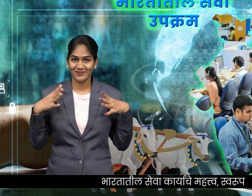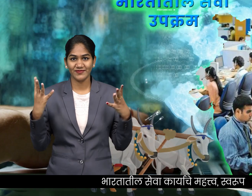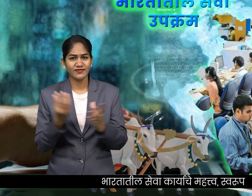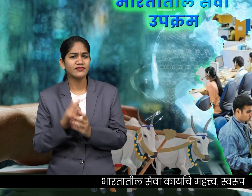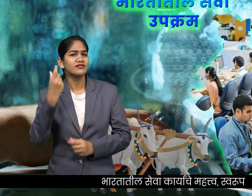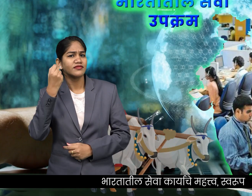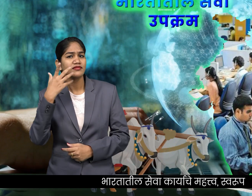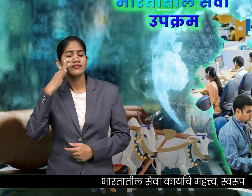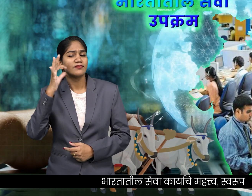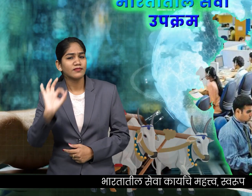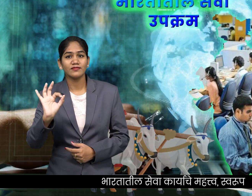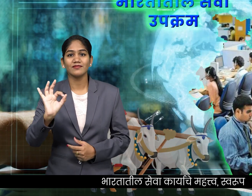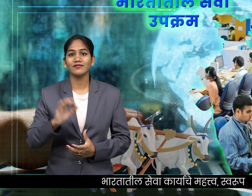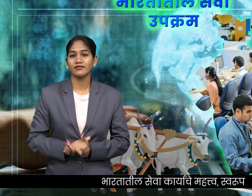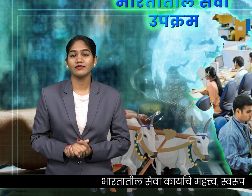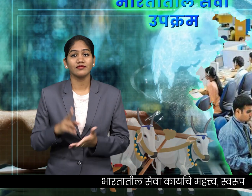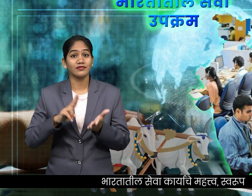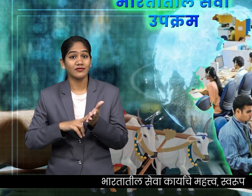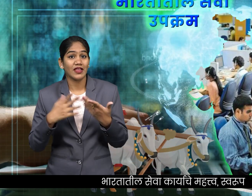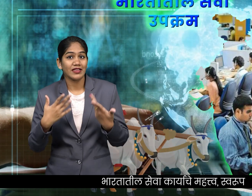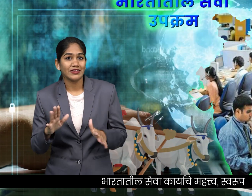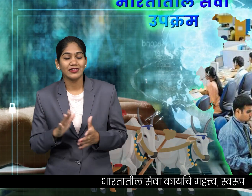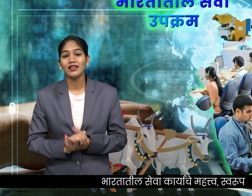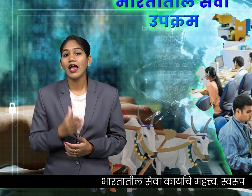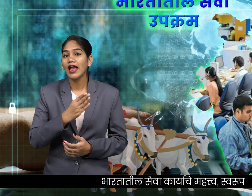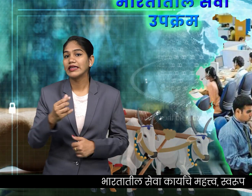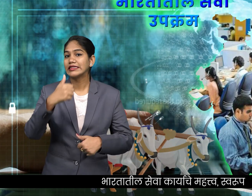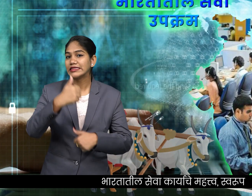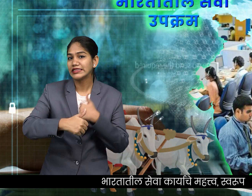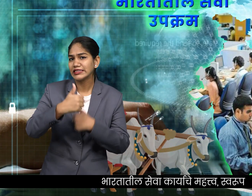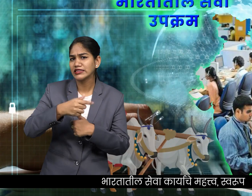भारतातील सेवा कार्याचे महत्त्व, स्वरूप